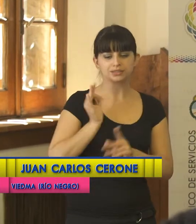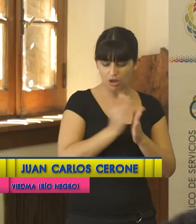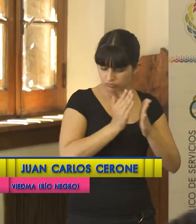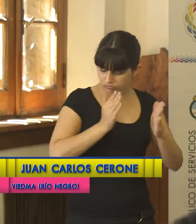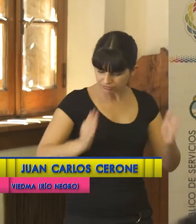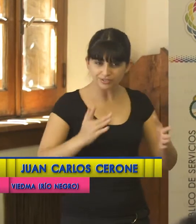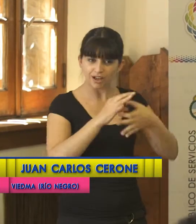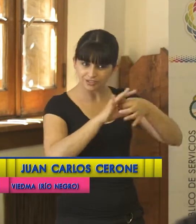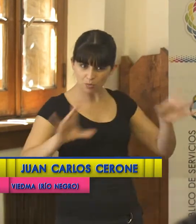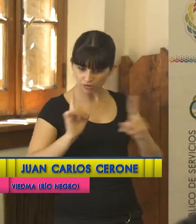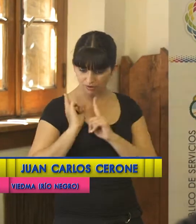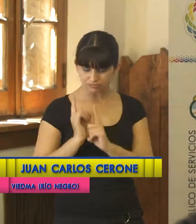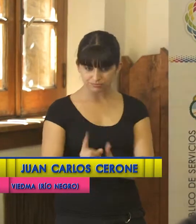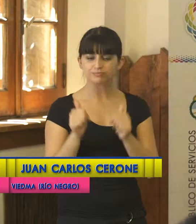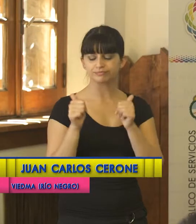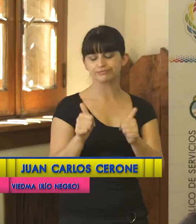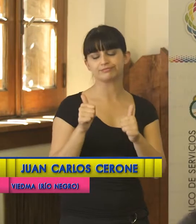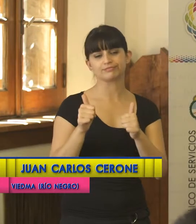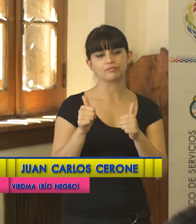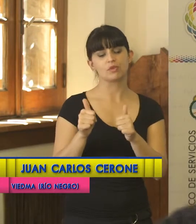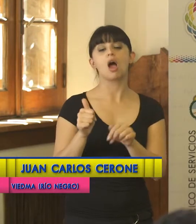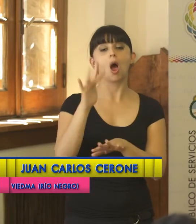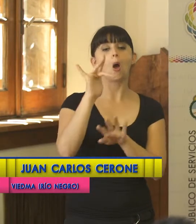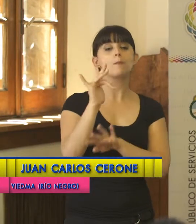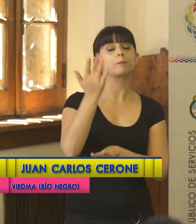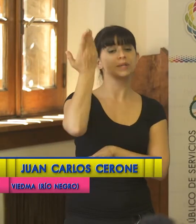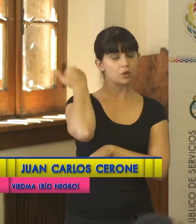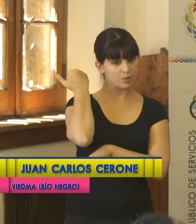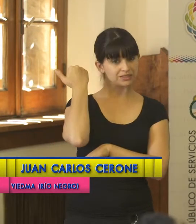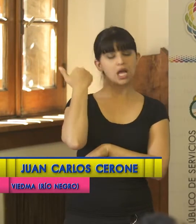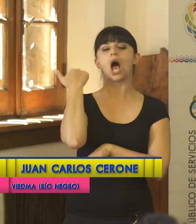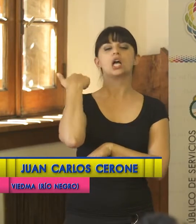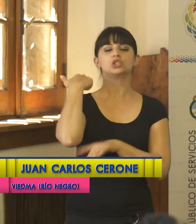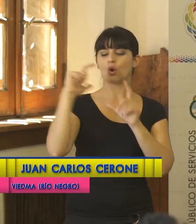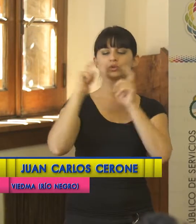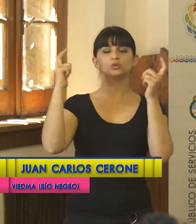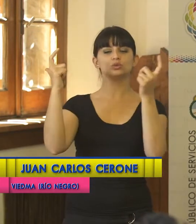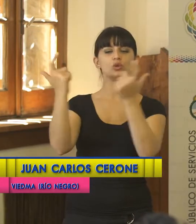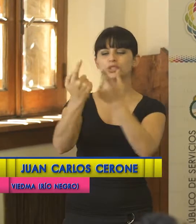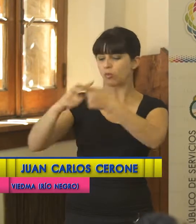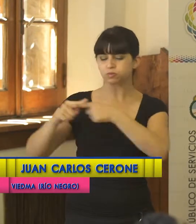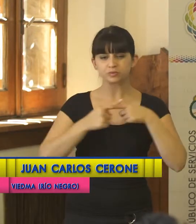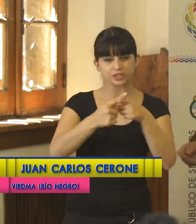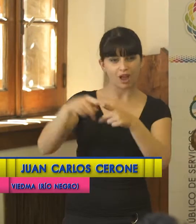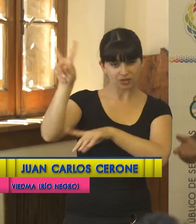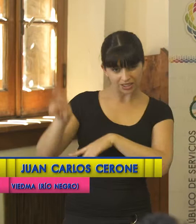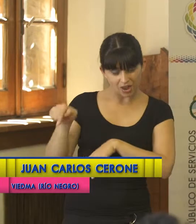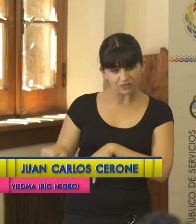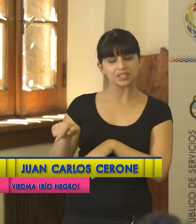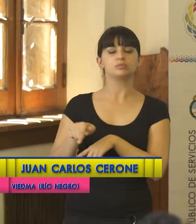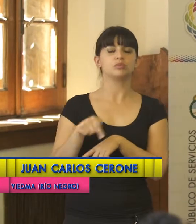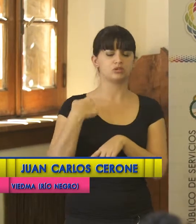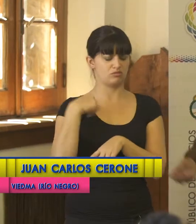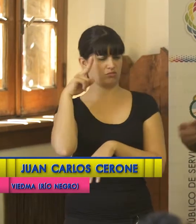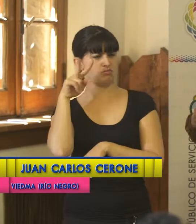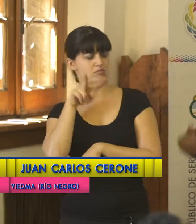lo que me pasó el miércoles en el lugar en que trabajo el concejo deliberante de viedma por la mañana veía que había un trajín a